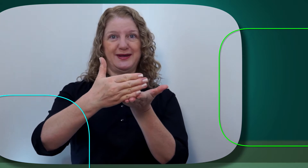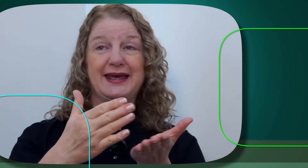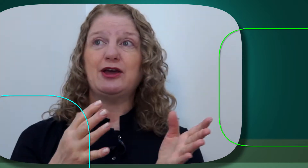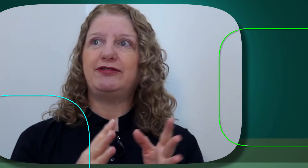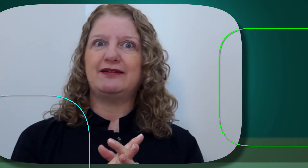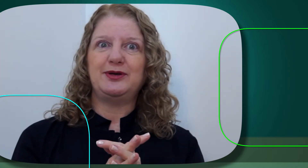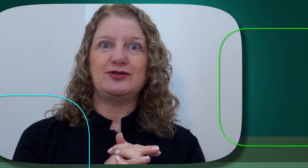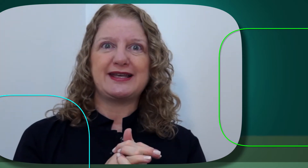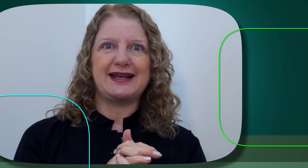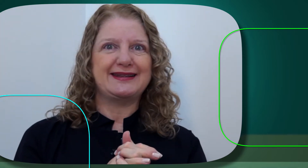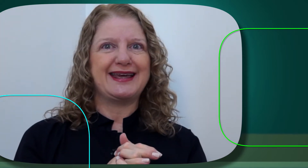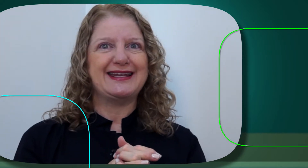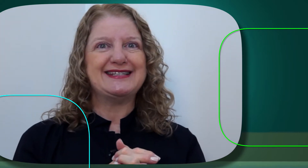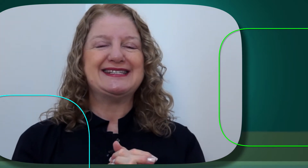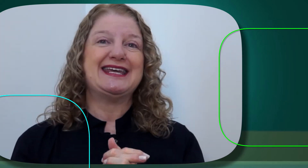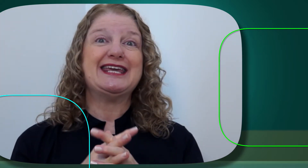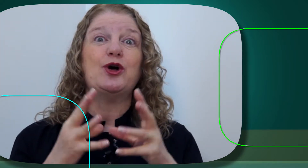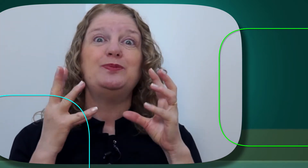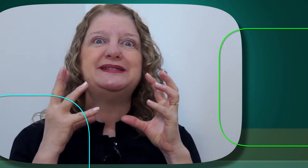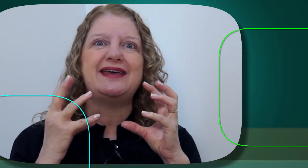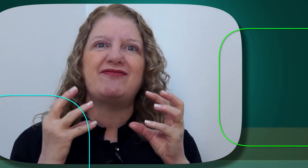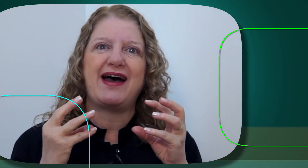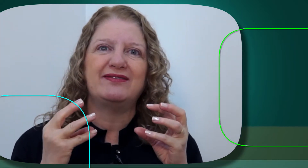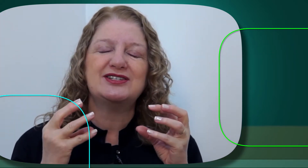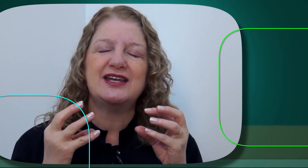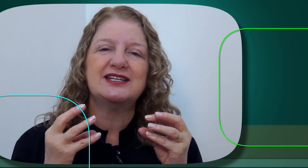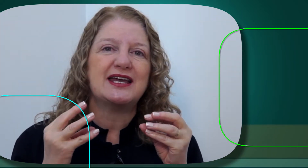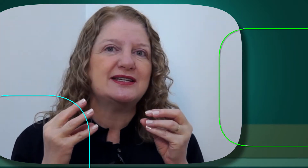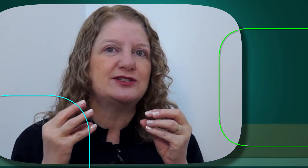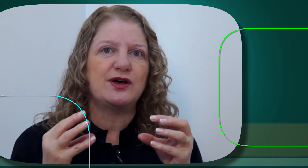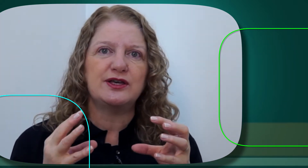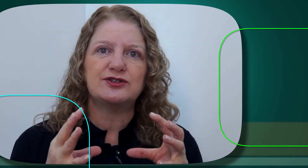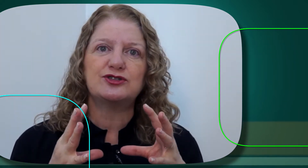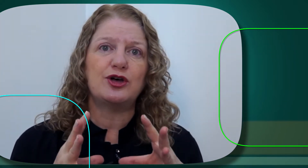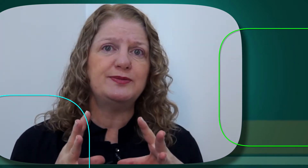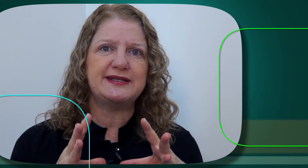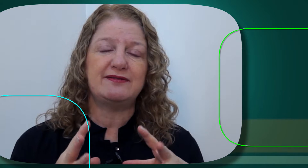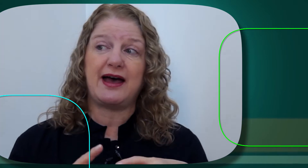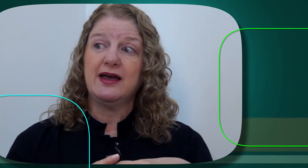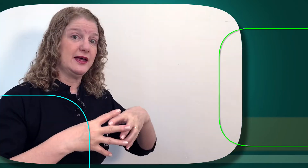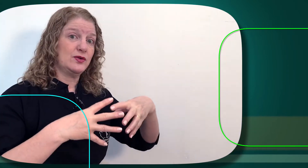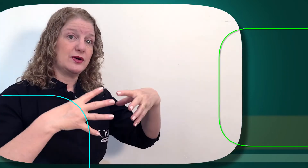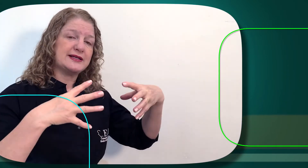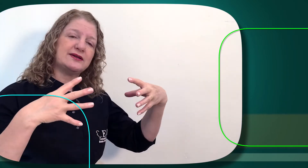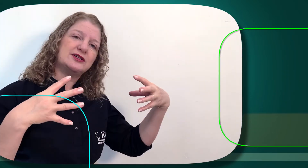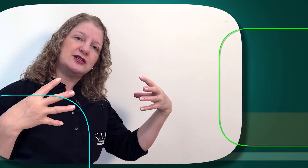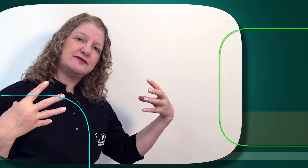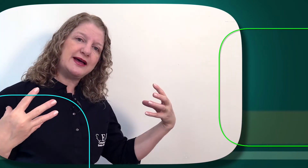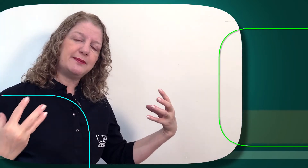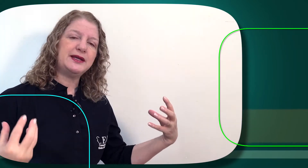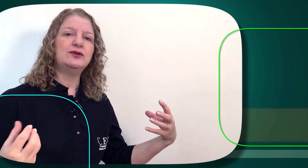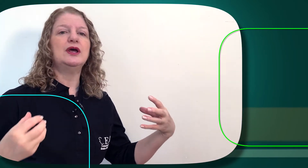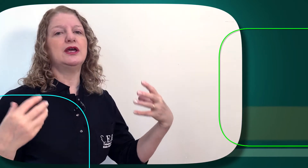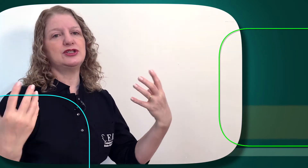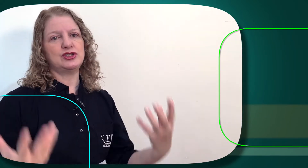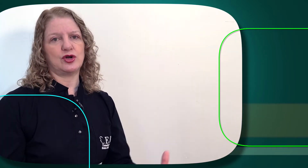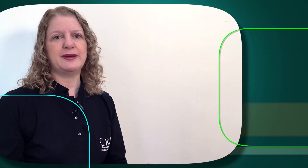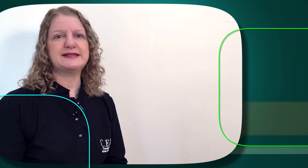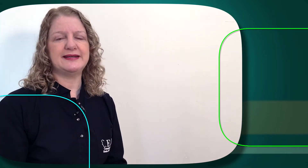E eu falava, meu Deus, o que ela está querendo dizer? E eu observava, gente, é só isso, é só observar. E o coração da gente vai abrindo e a gente começa a